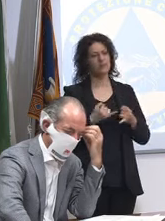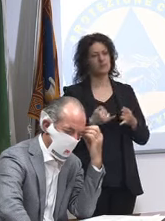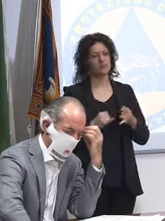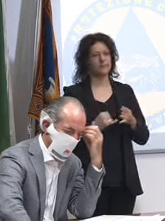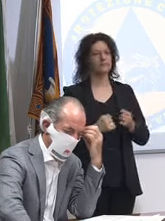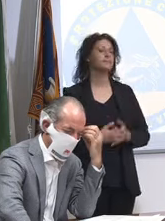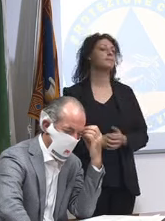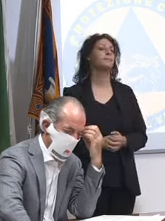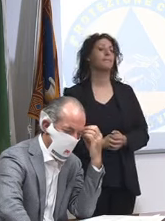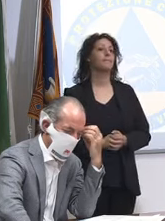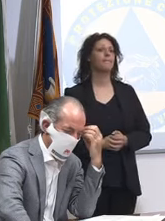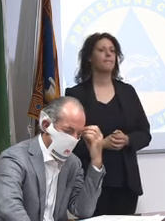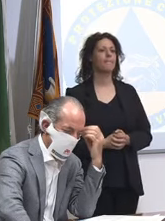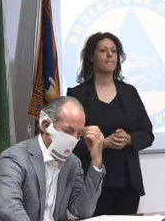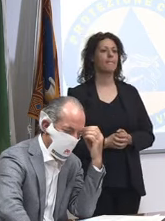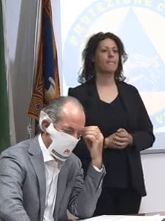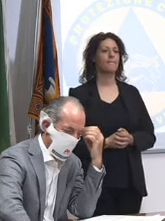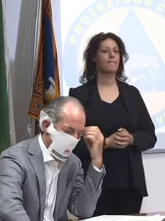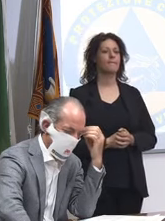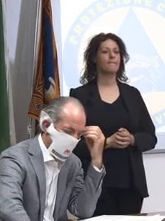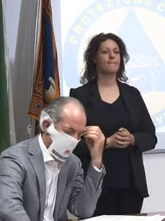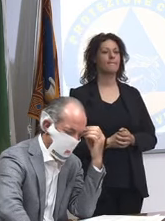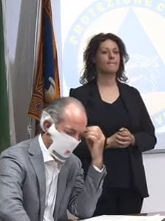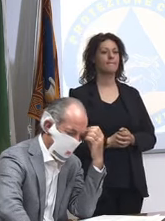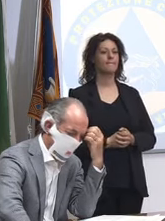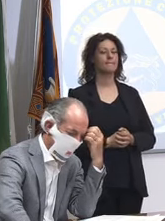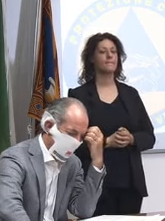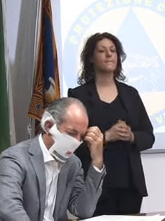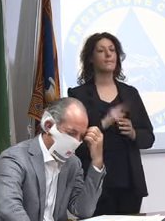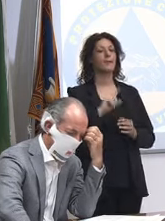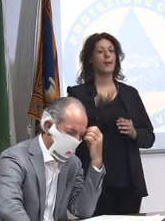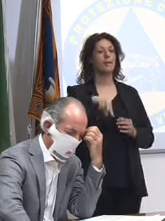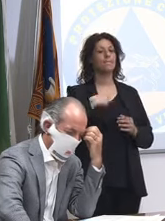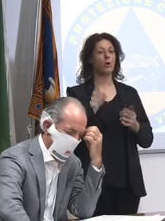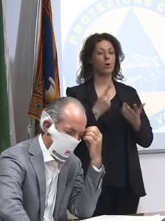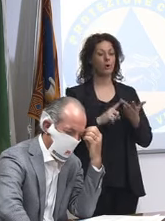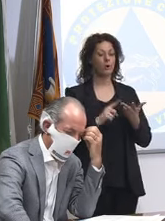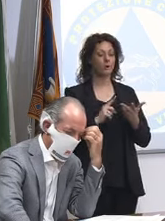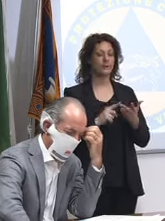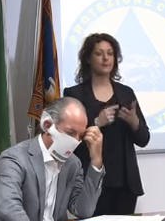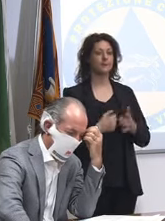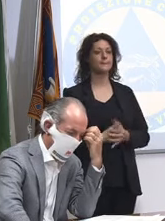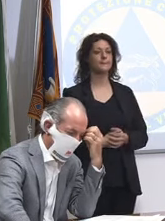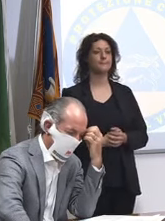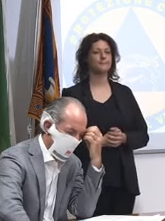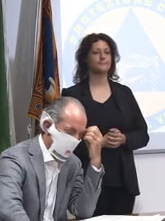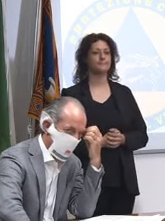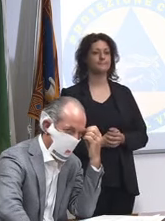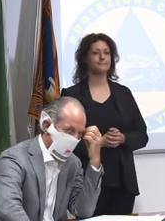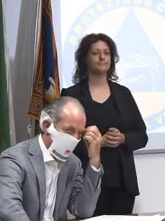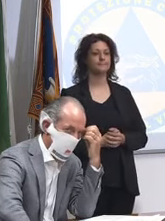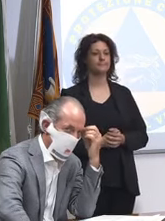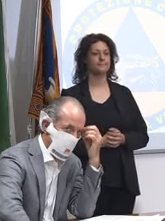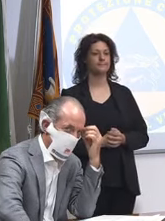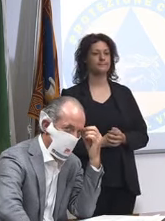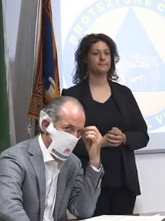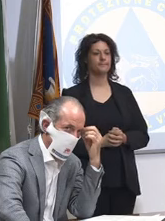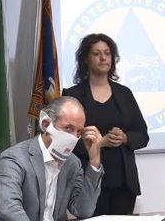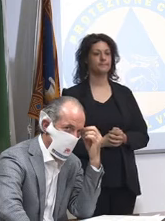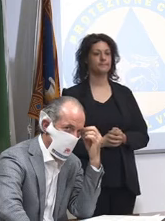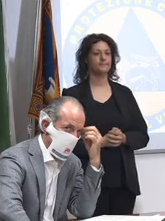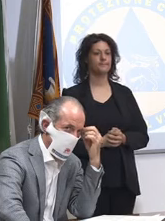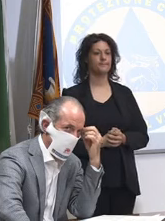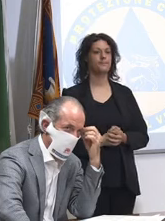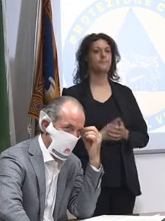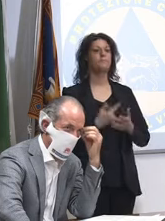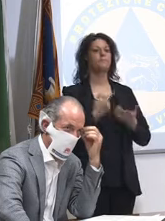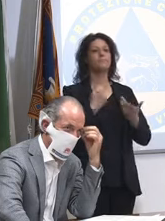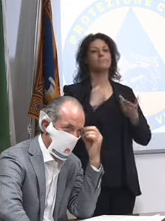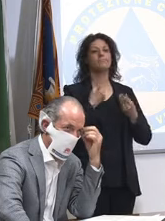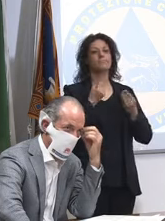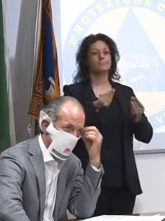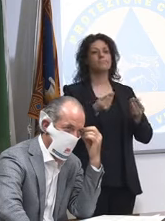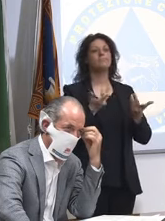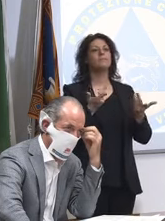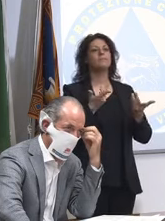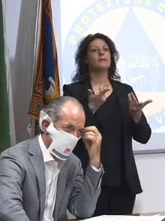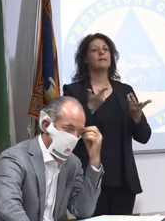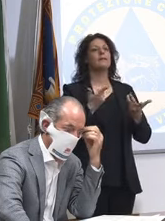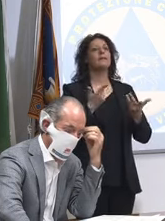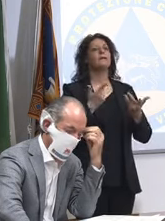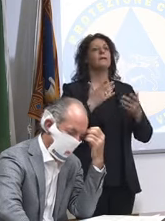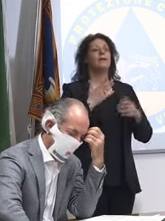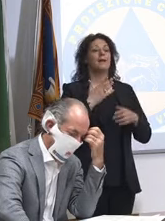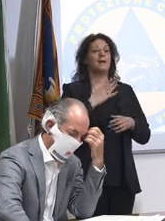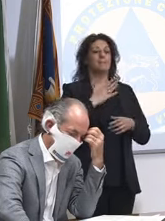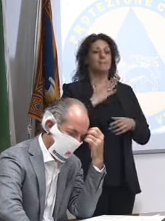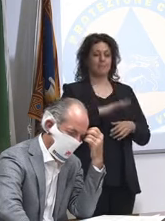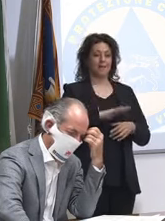fatto con massima dovizia. E poi abbiamo previsto le mascherine per i bambini a partire dai